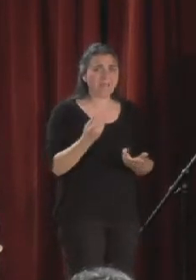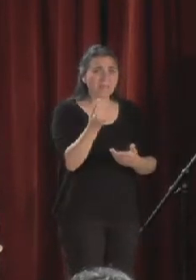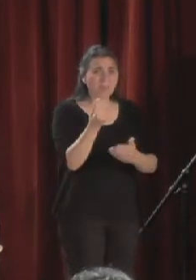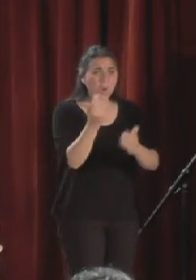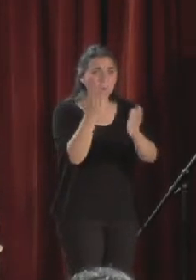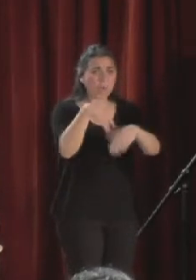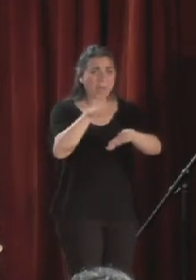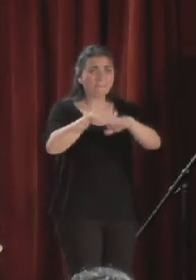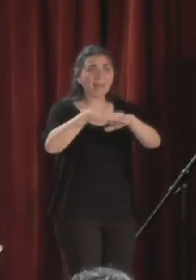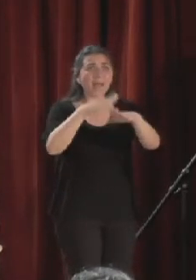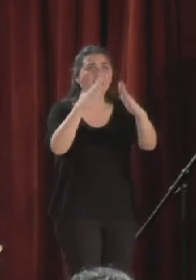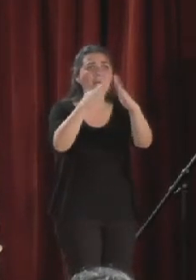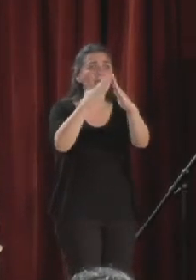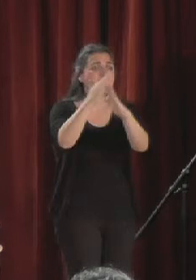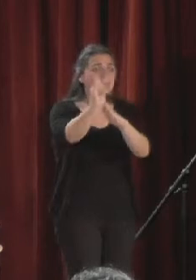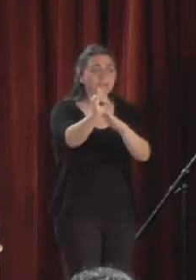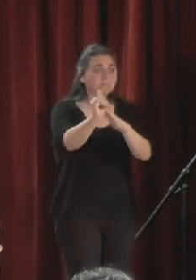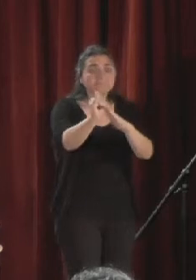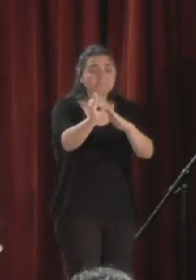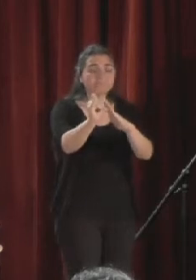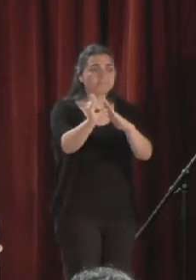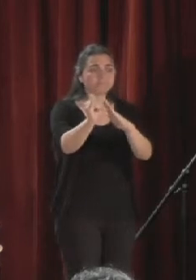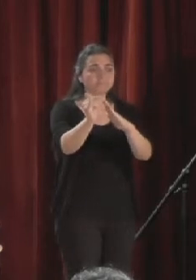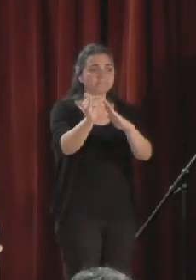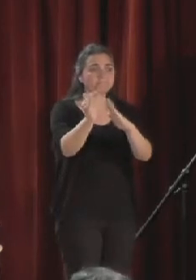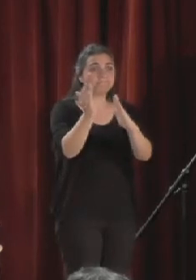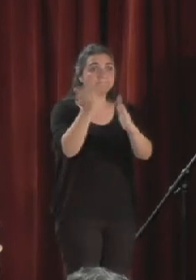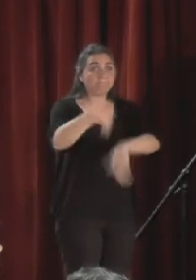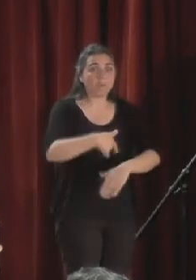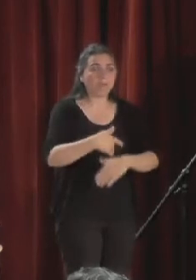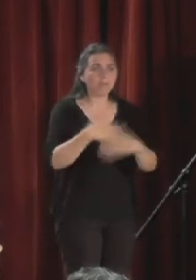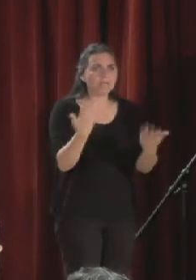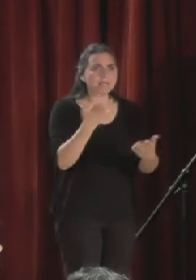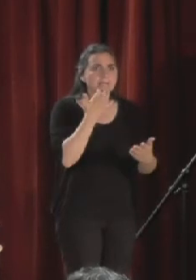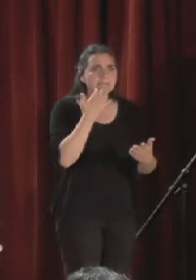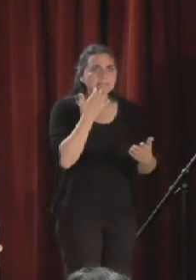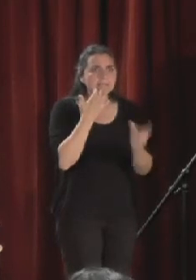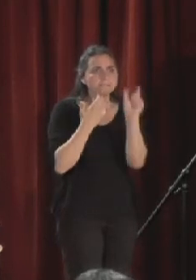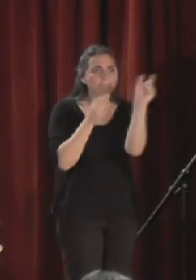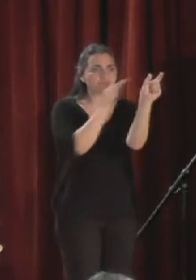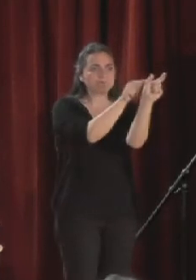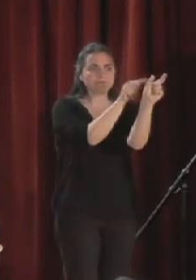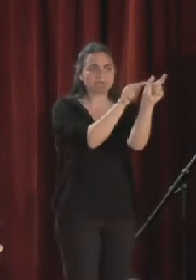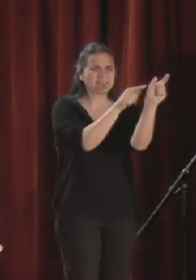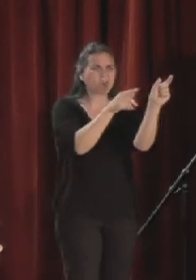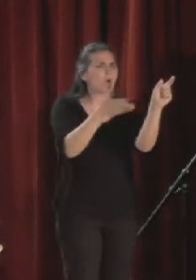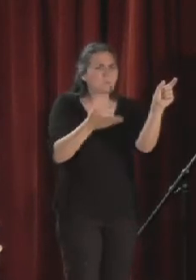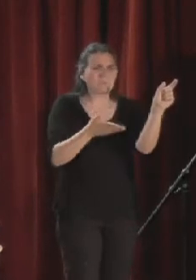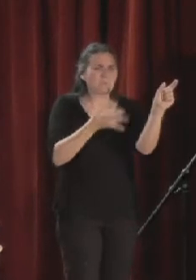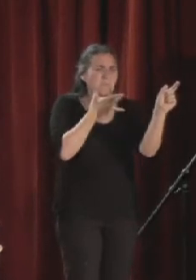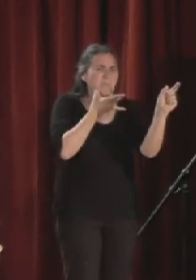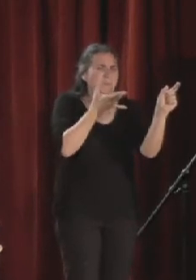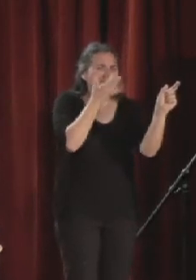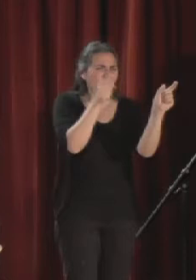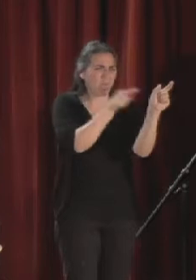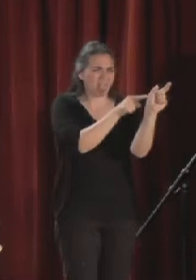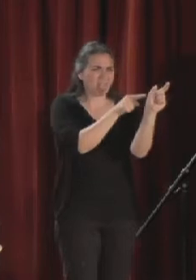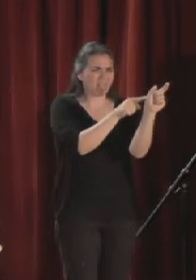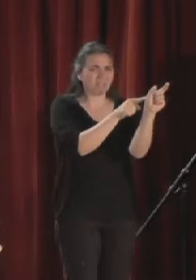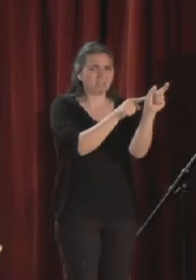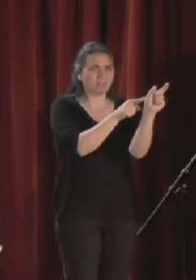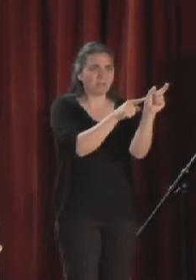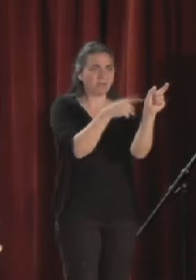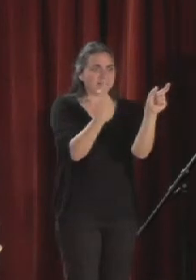para ter unha casa. Non chega. Si esa cifra é vergonzosa, é vergoñenta, é noxenta, máis noxenta é